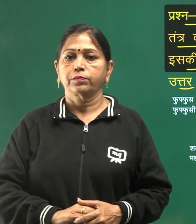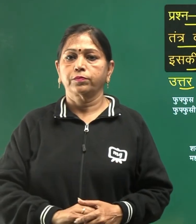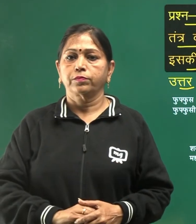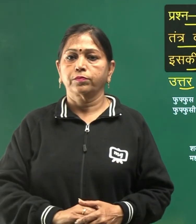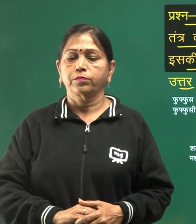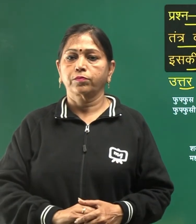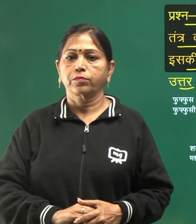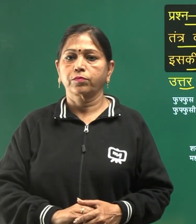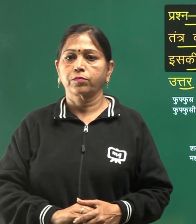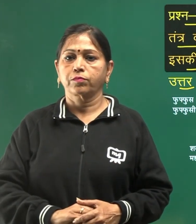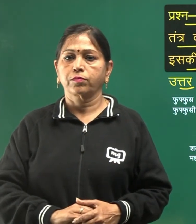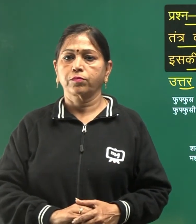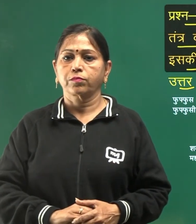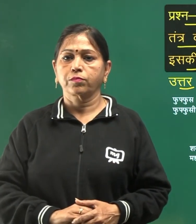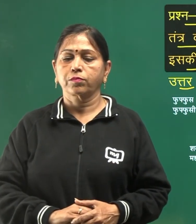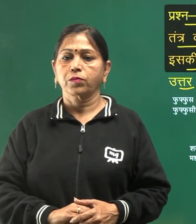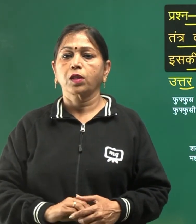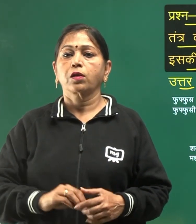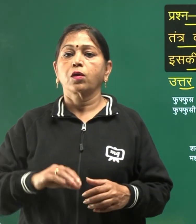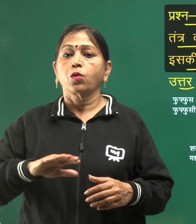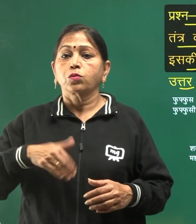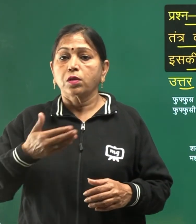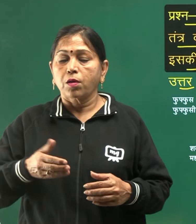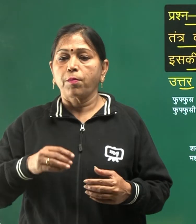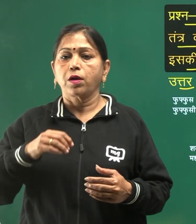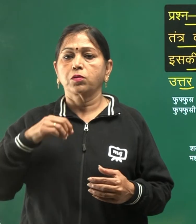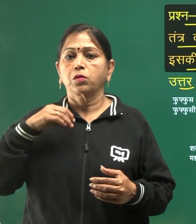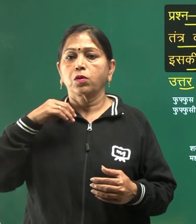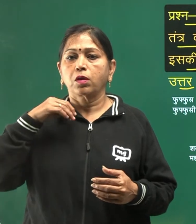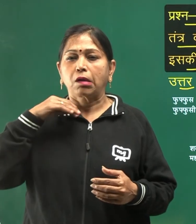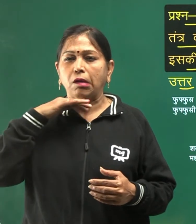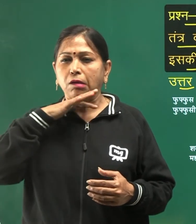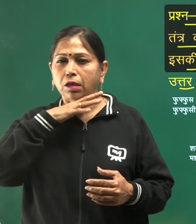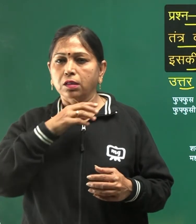फिर अशुद्ध रक्त फुसफुस फेफड़ों में आता है।